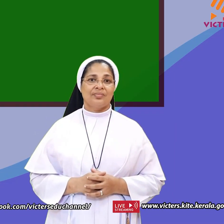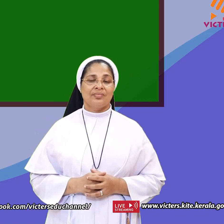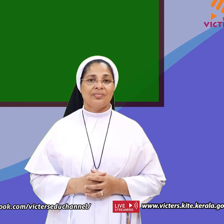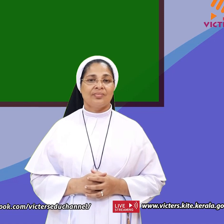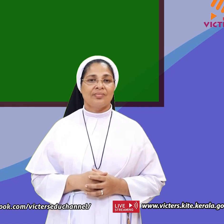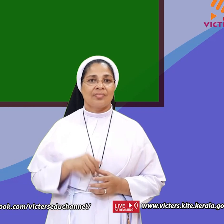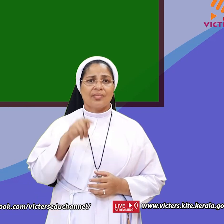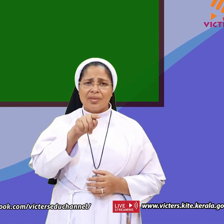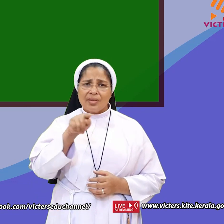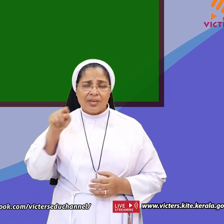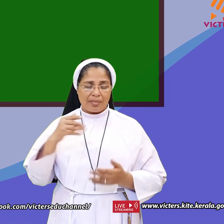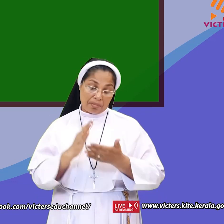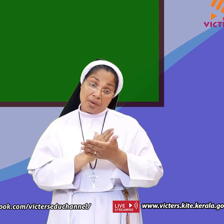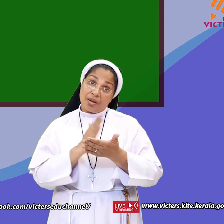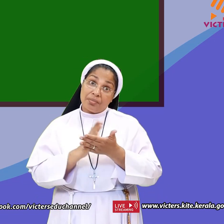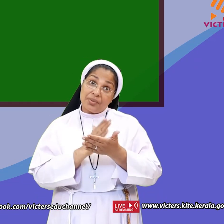ഈ പാഠഭാഗങ്ങൾ